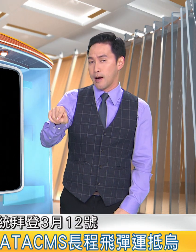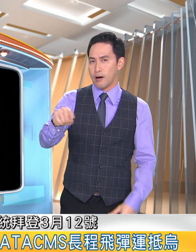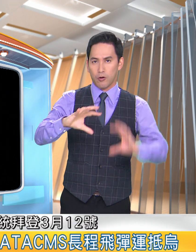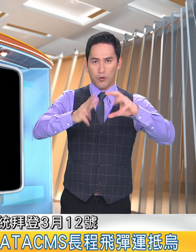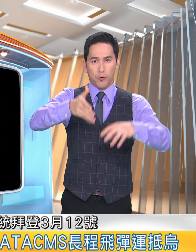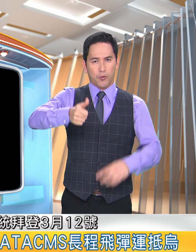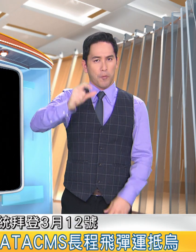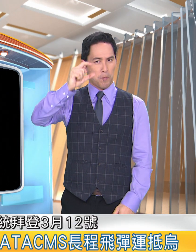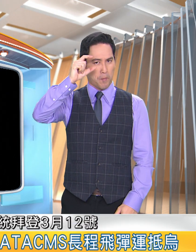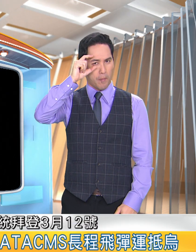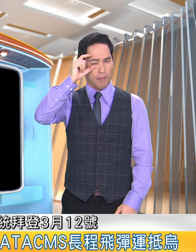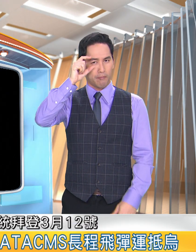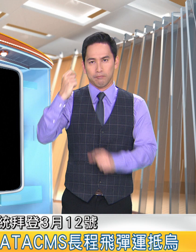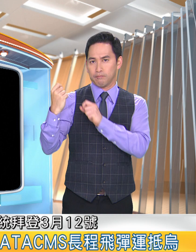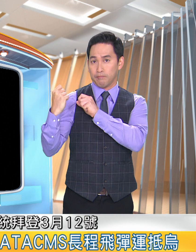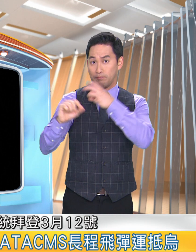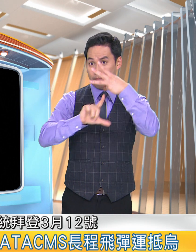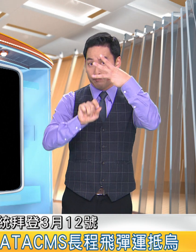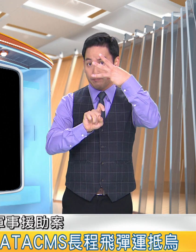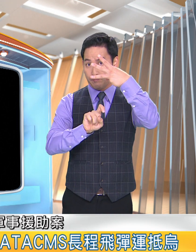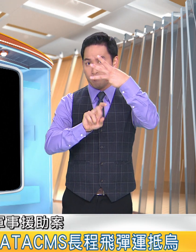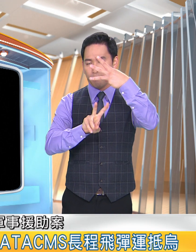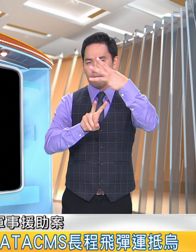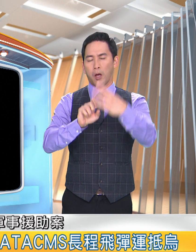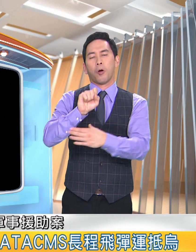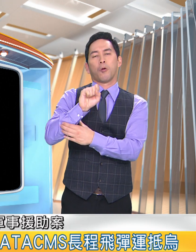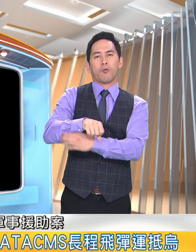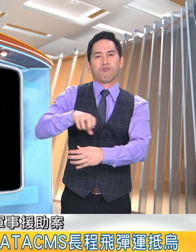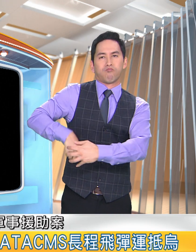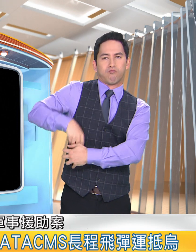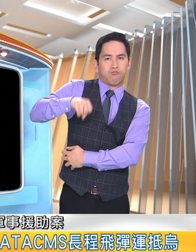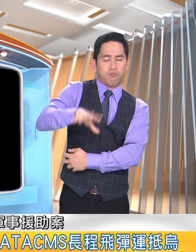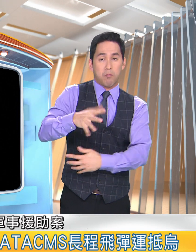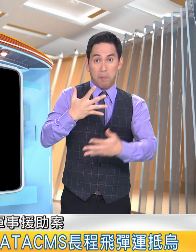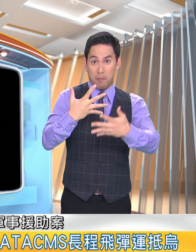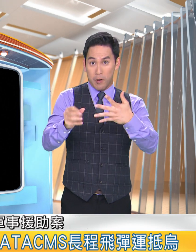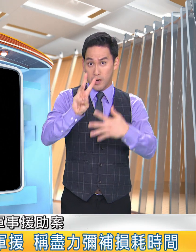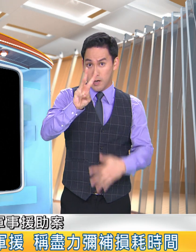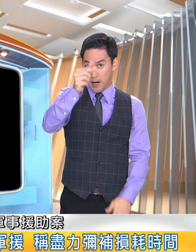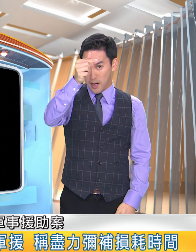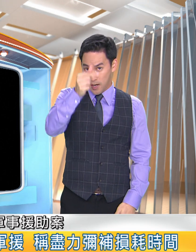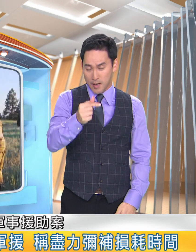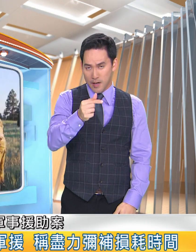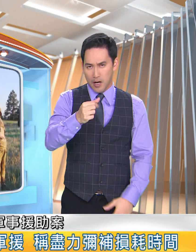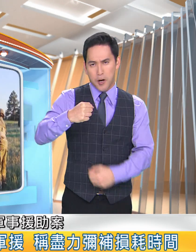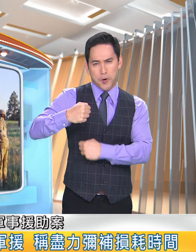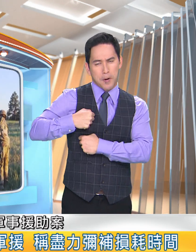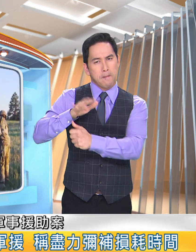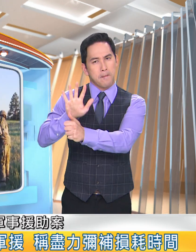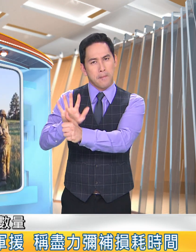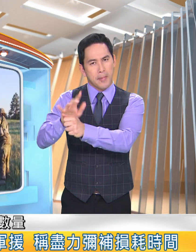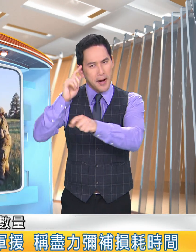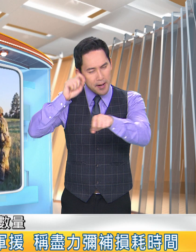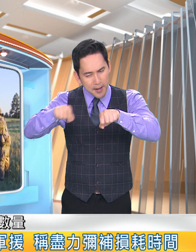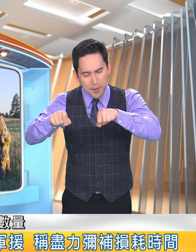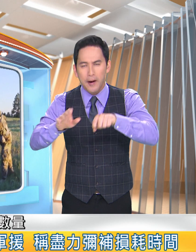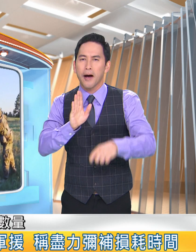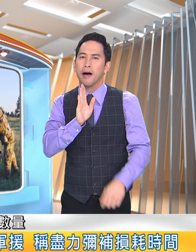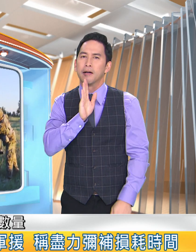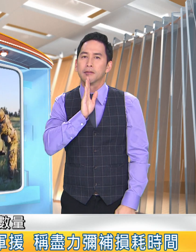拜登3月12号批准的3亿美元军事援助案，但是拒绝透